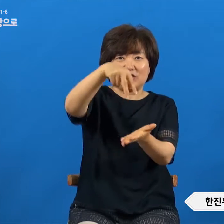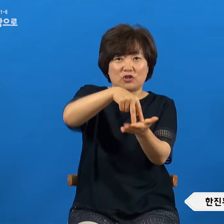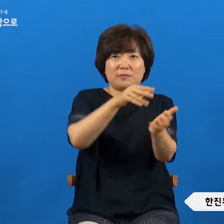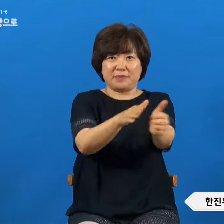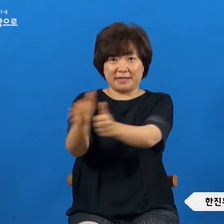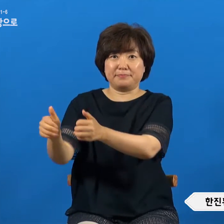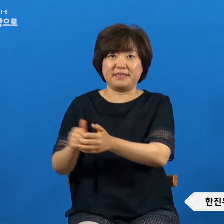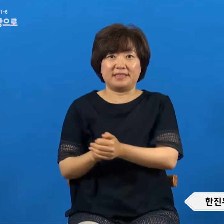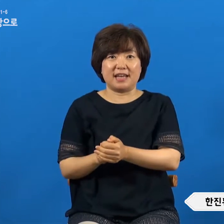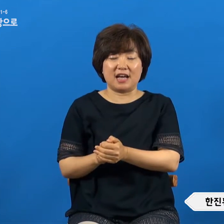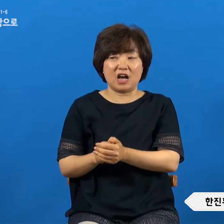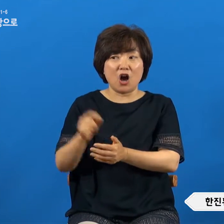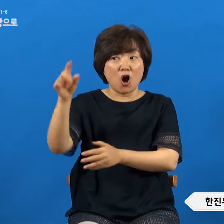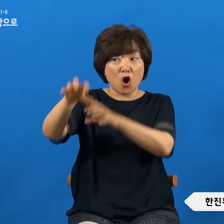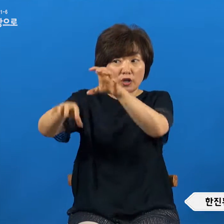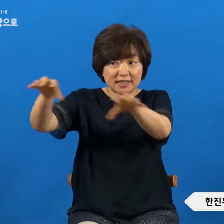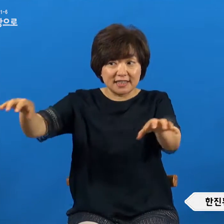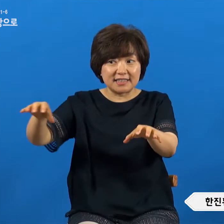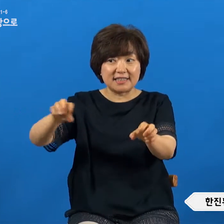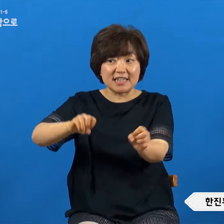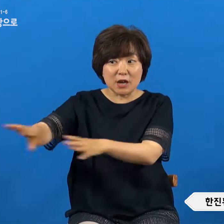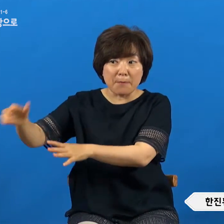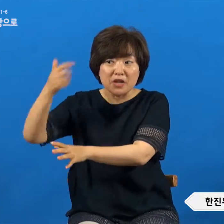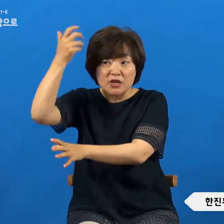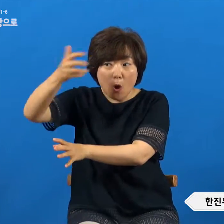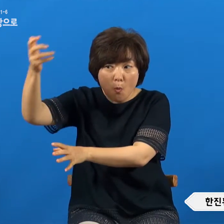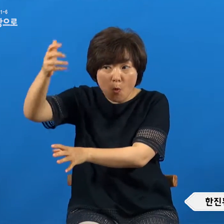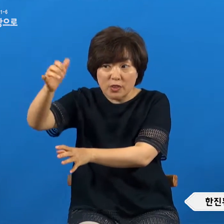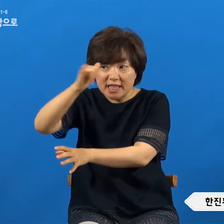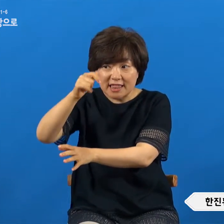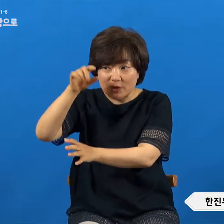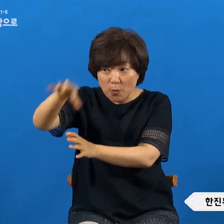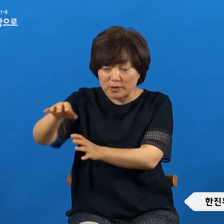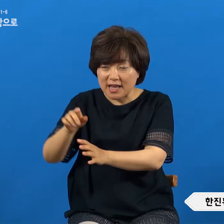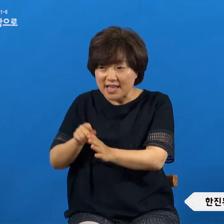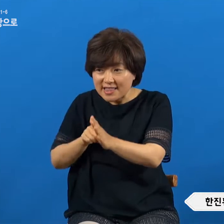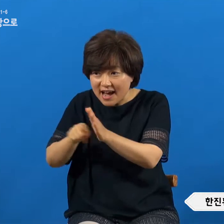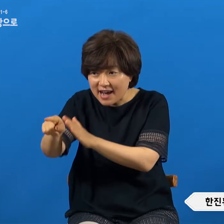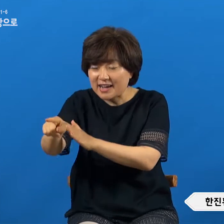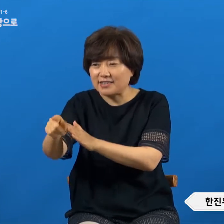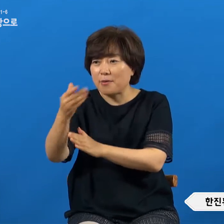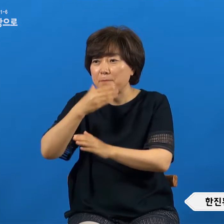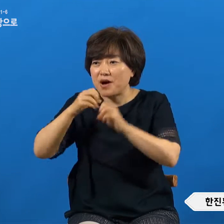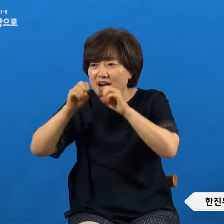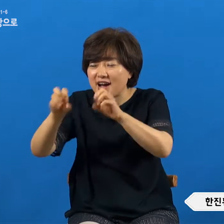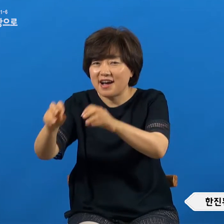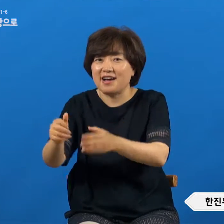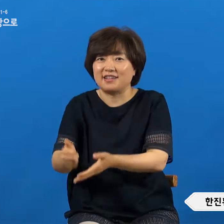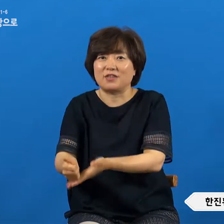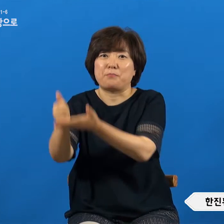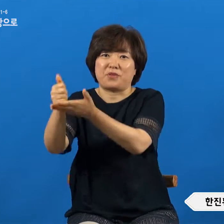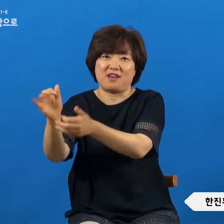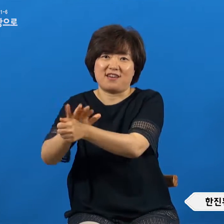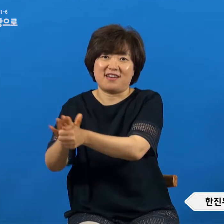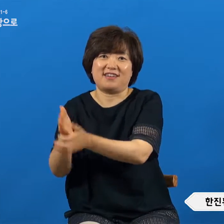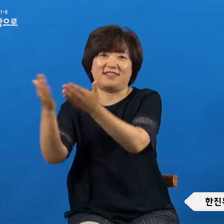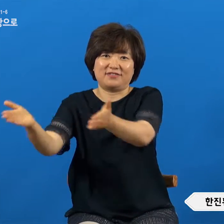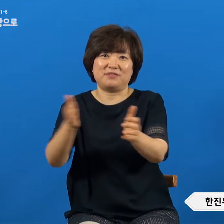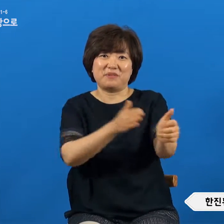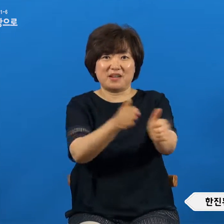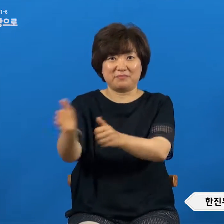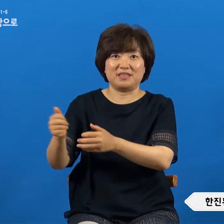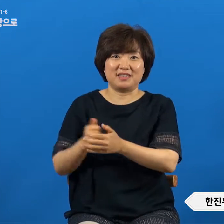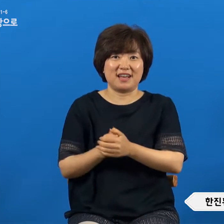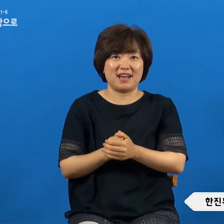어디든지 잃어버린 영혼이 있는 곳에 나아가서 섬기고 봉사하십시오. 전 속력으로 달리는